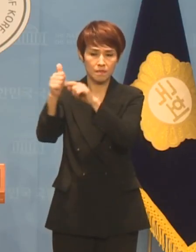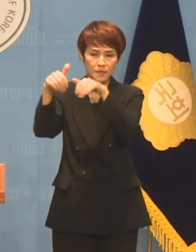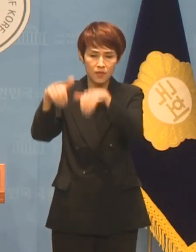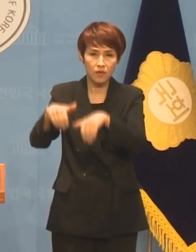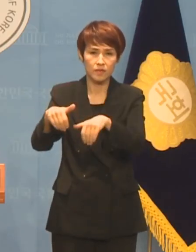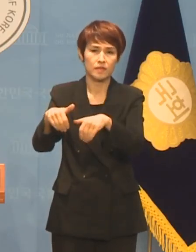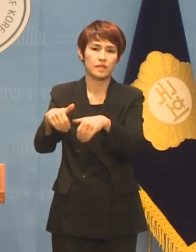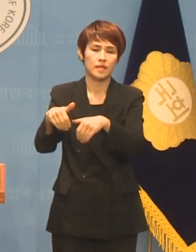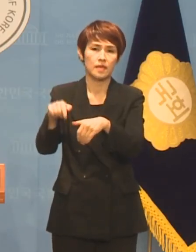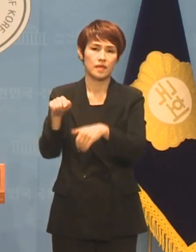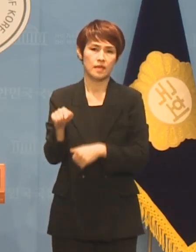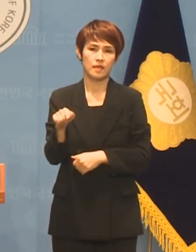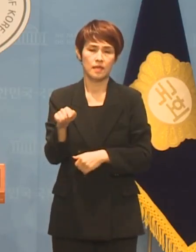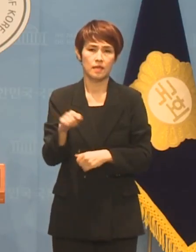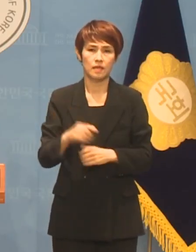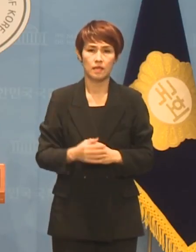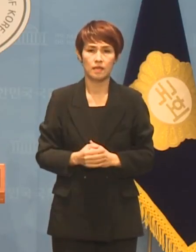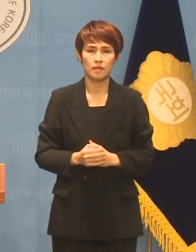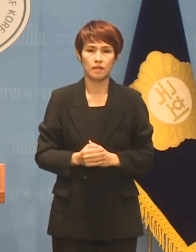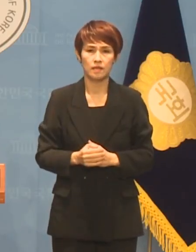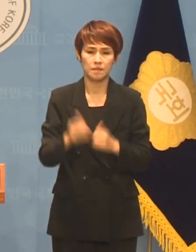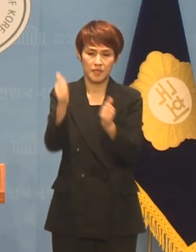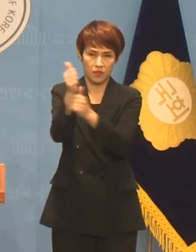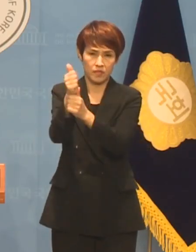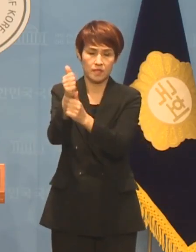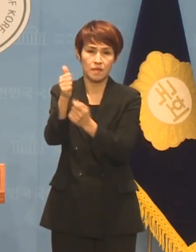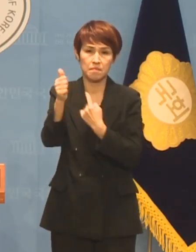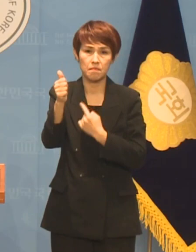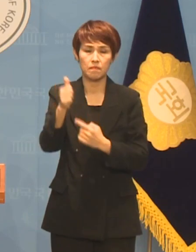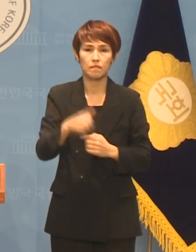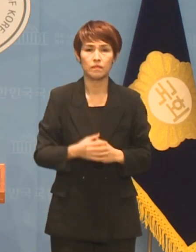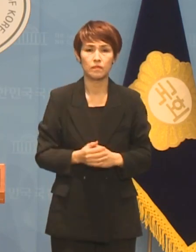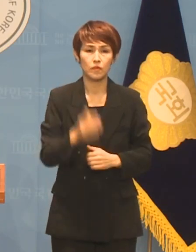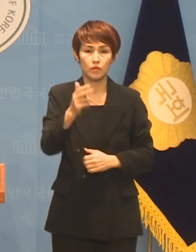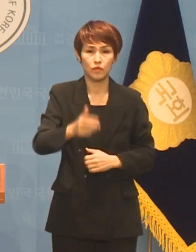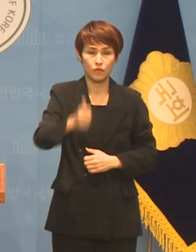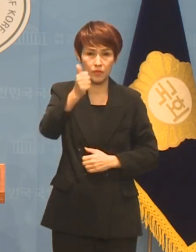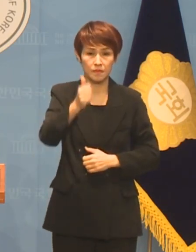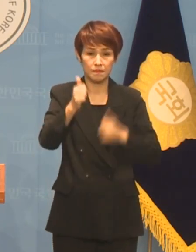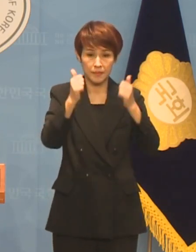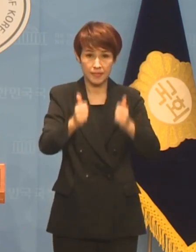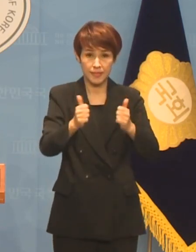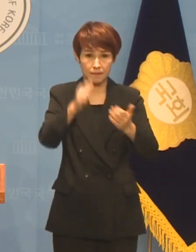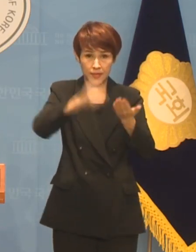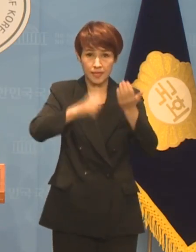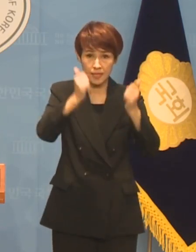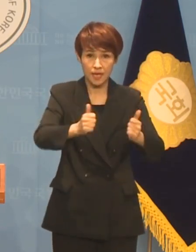하며, 주심 판사는 우리법연구회 후신인